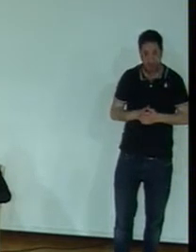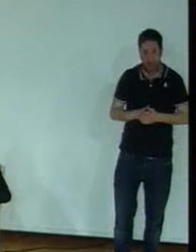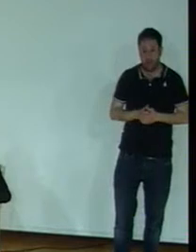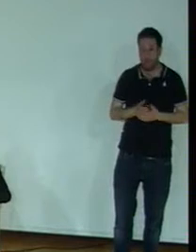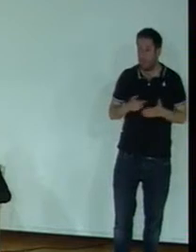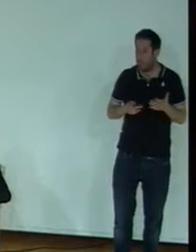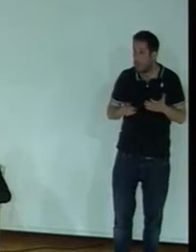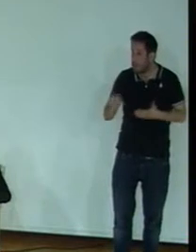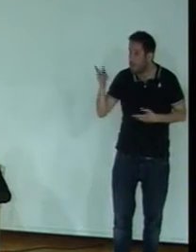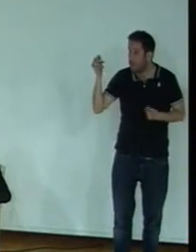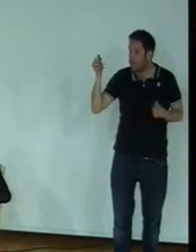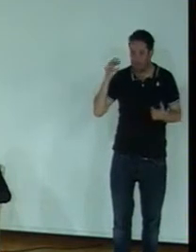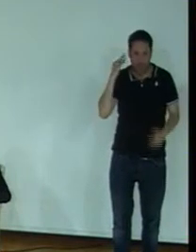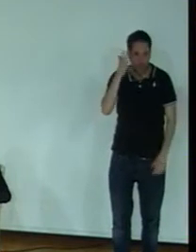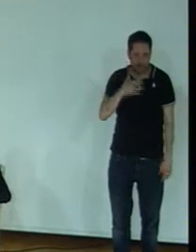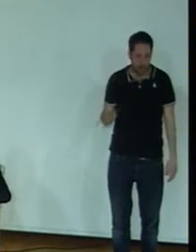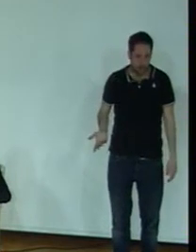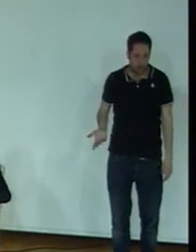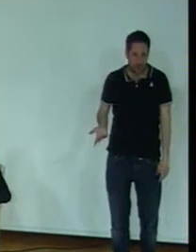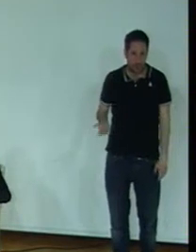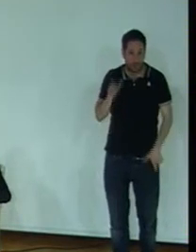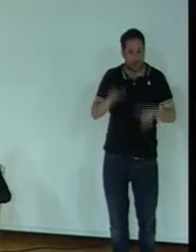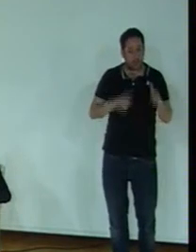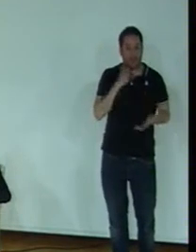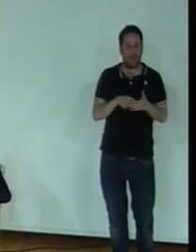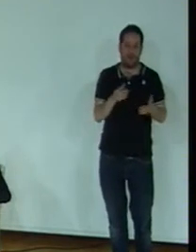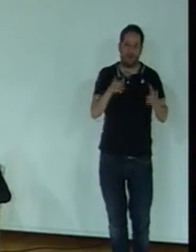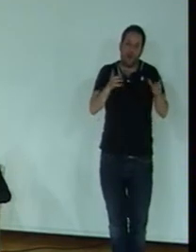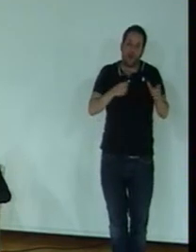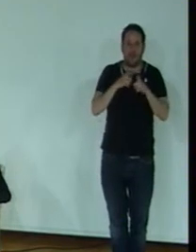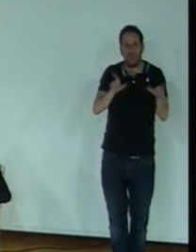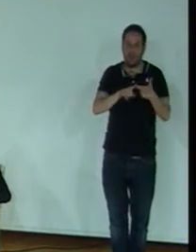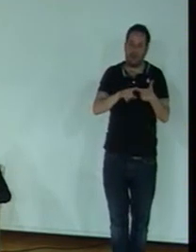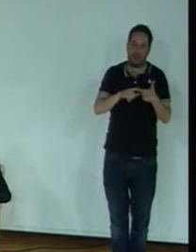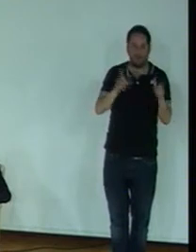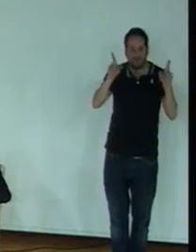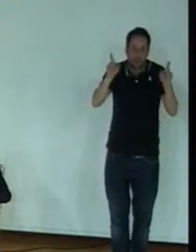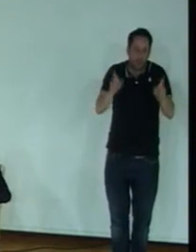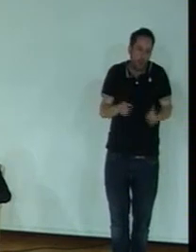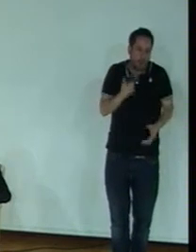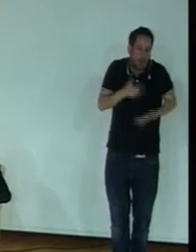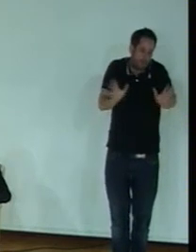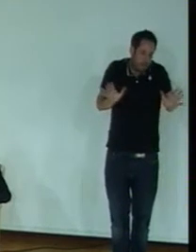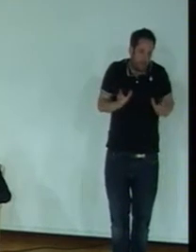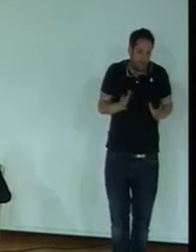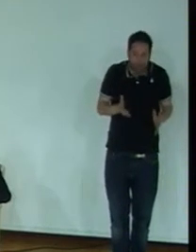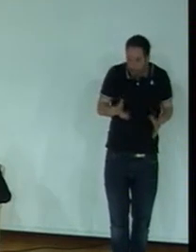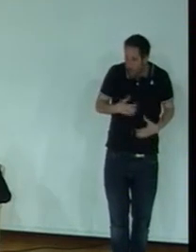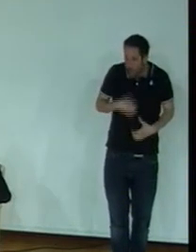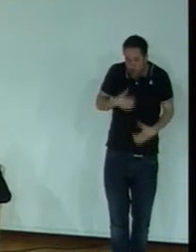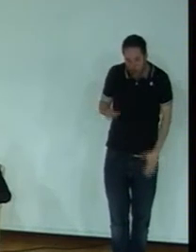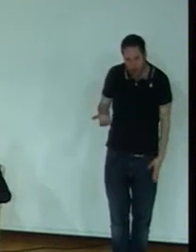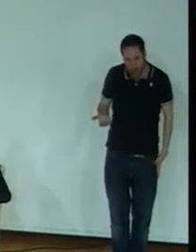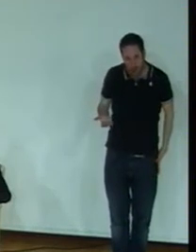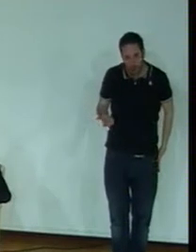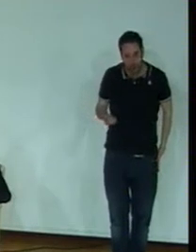plus, de plus en plus inquiétant. Je pense que la vraie... et puis finalement, on me dit, moi aujourd'hui, et c'est ça qui me choque beaucoup,